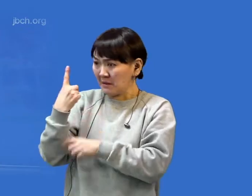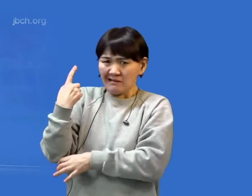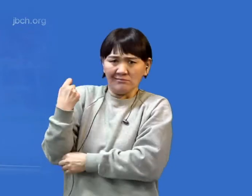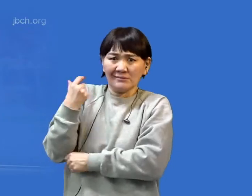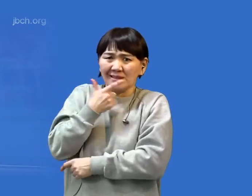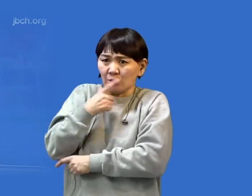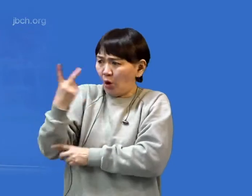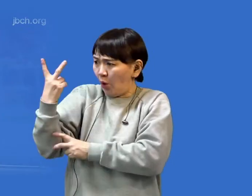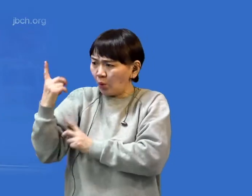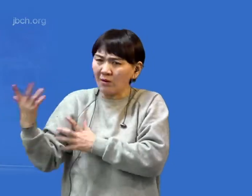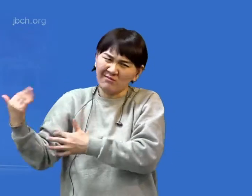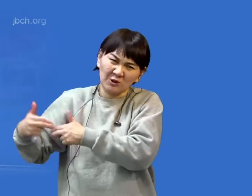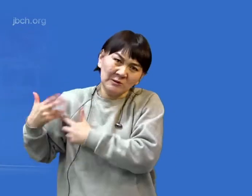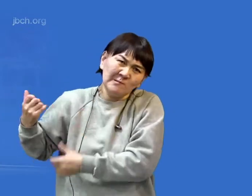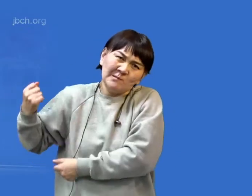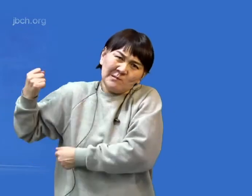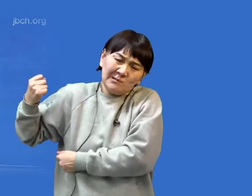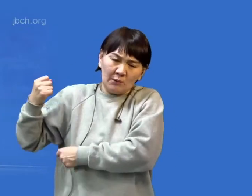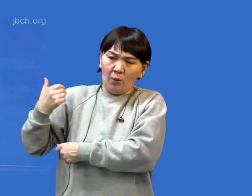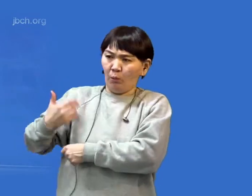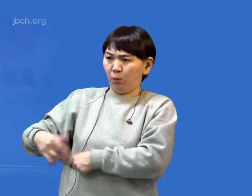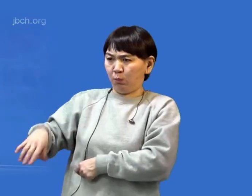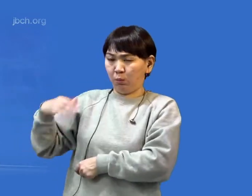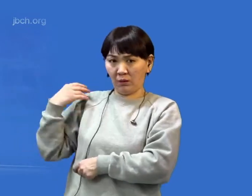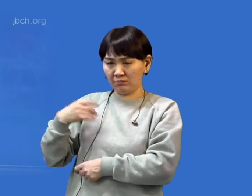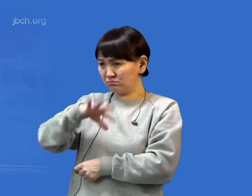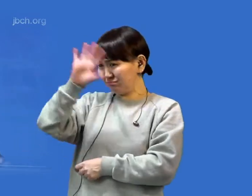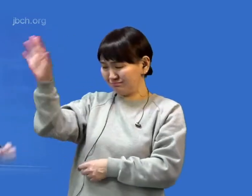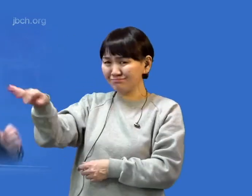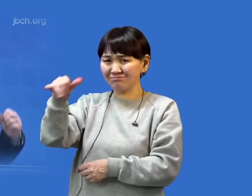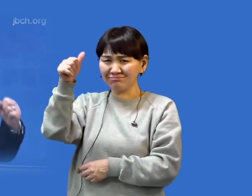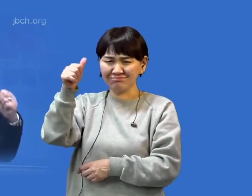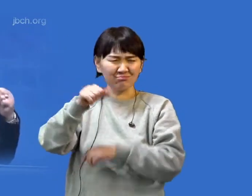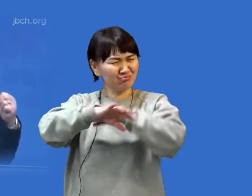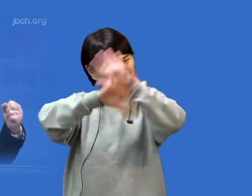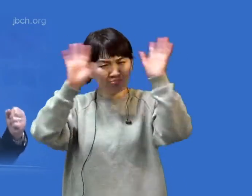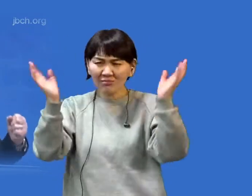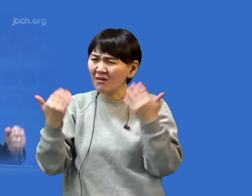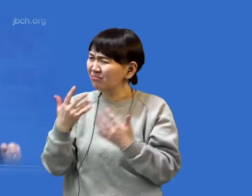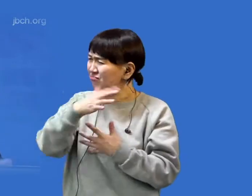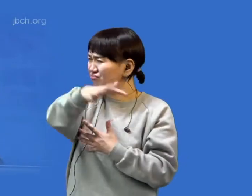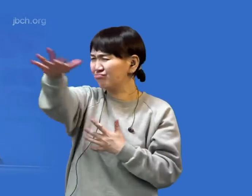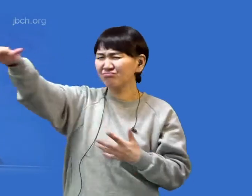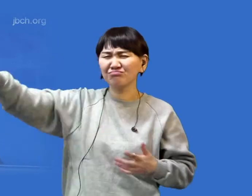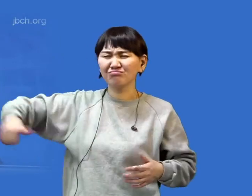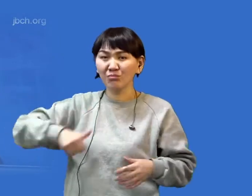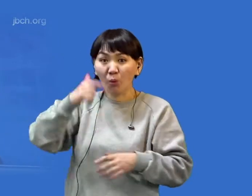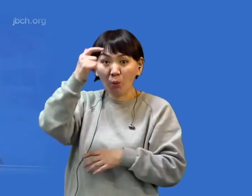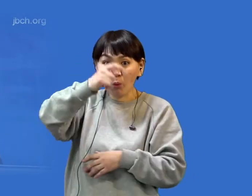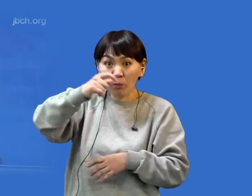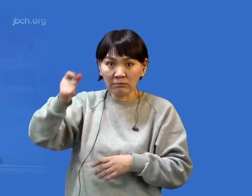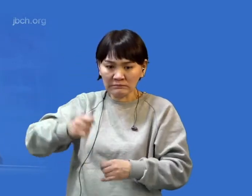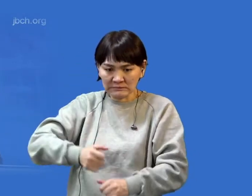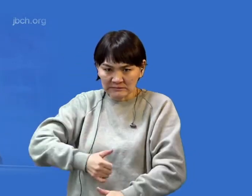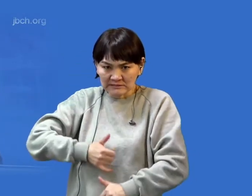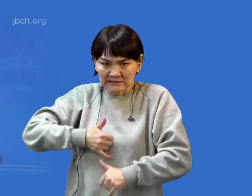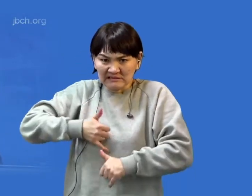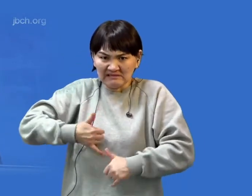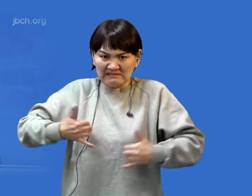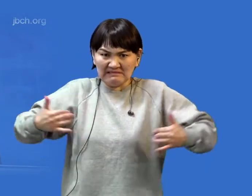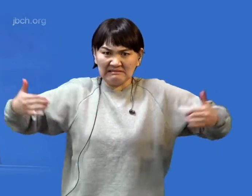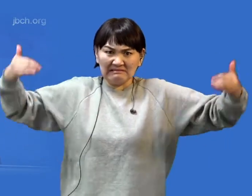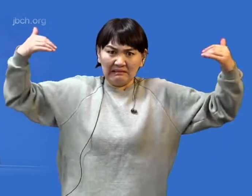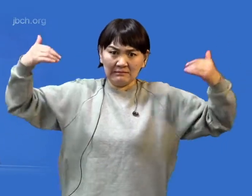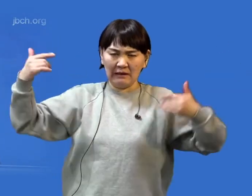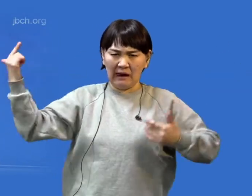сайхан бол сайхан юм байна. Хамгийн гол нь асуудал нь тэнд бол авраг биетэй хүмүүс амьдардаг юм байна. Бид нэр тэдний өмнө очсон чинь